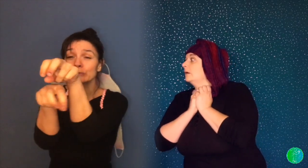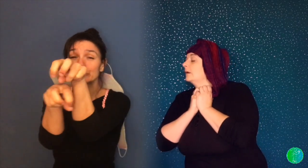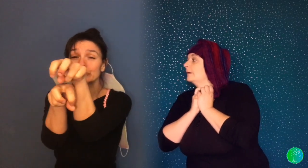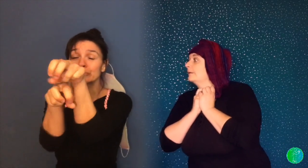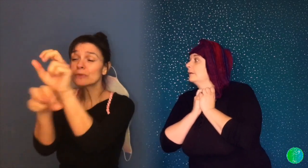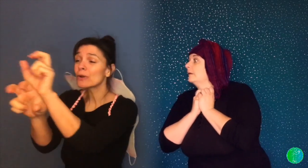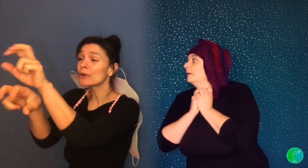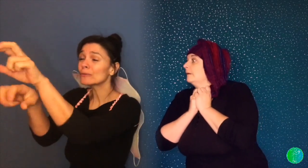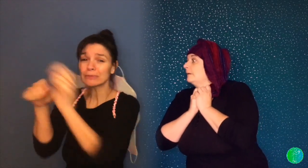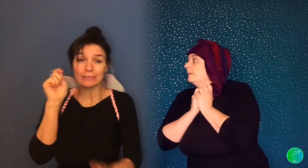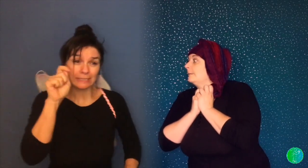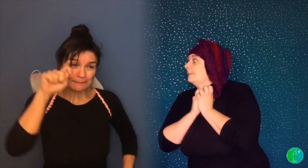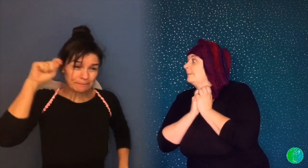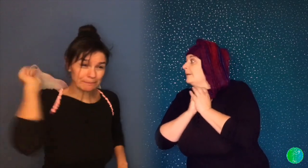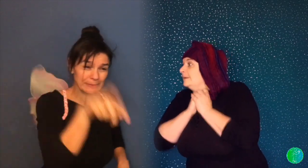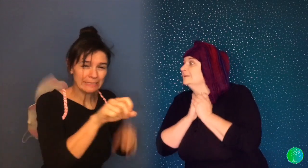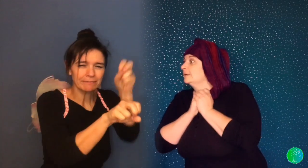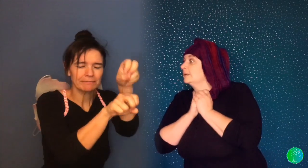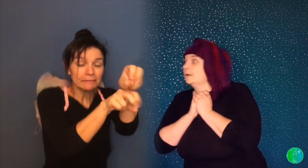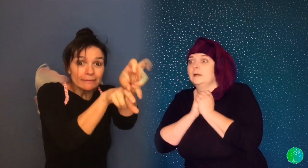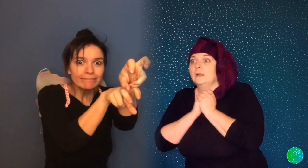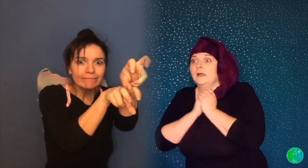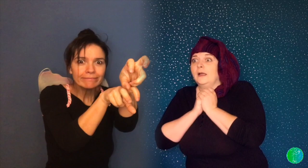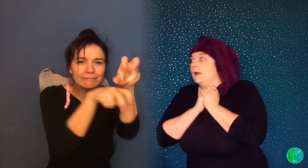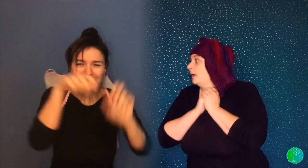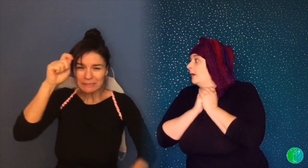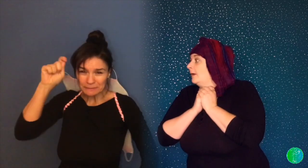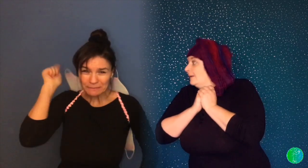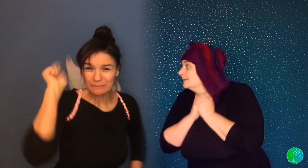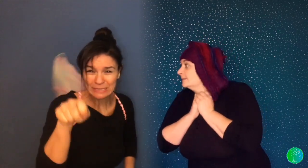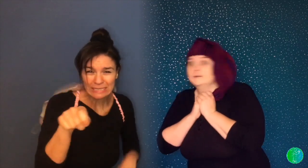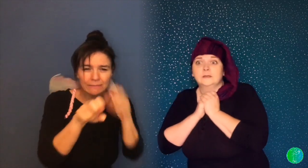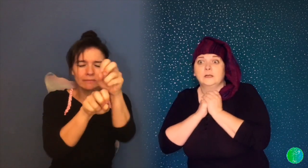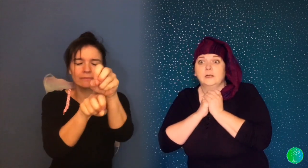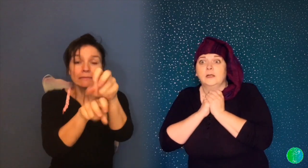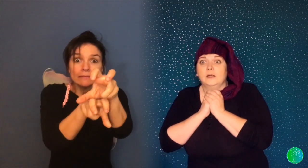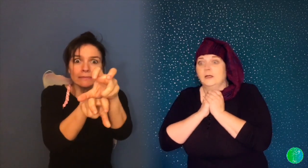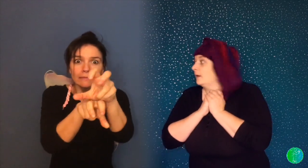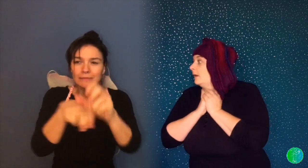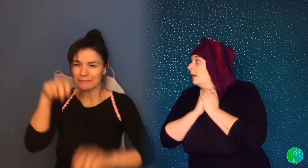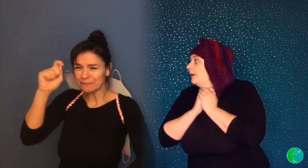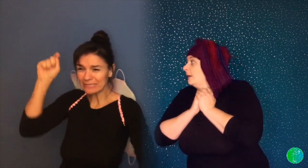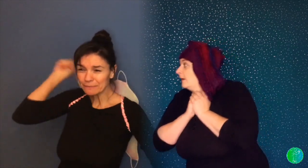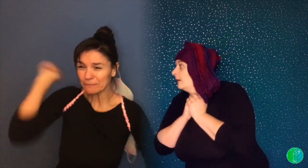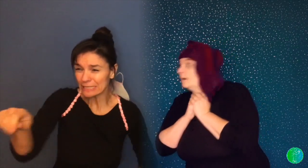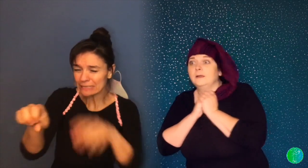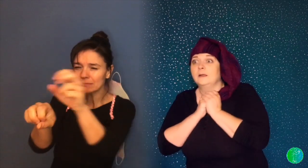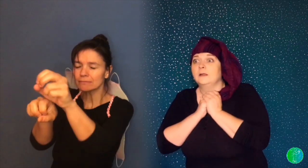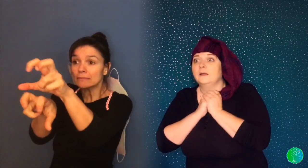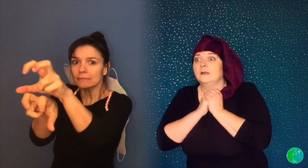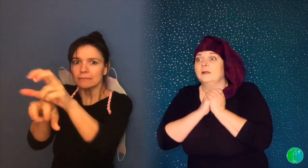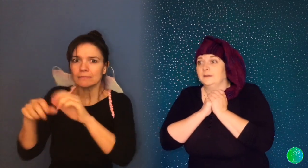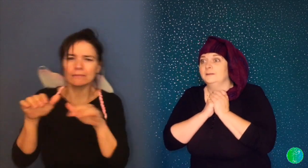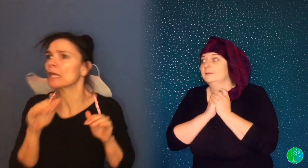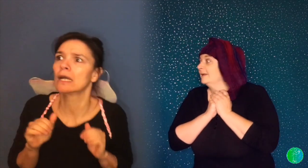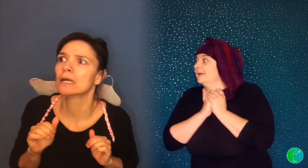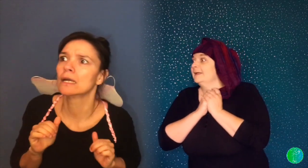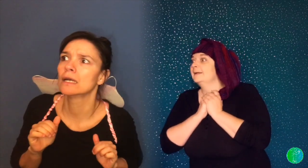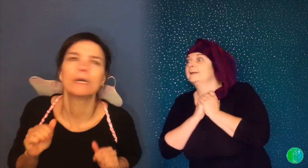Hortense agite sa baguette magique pour allumer les petites clochettes qui éclairent le chemin. Les deux